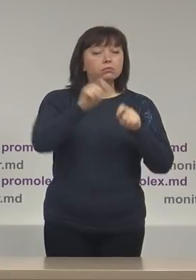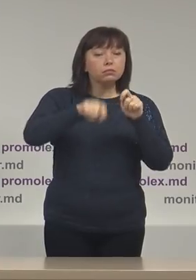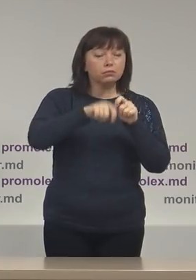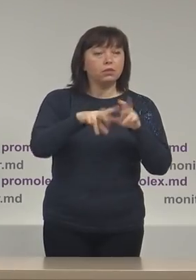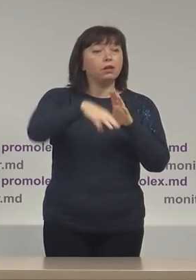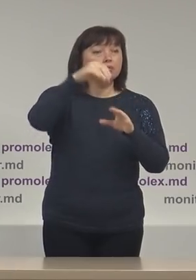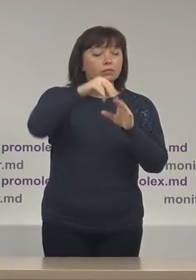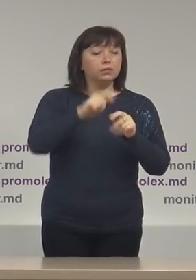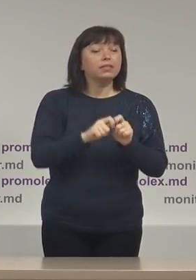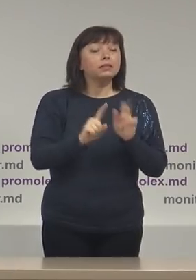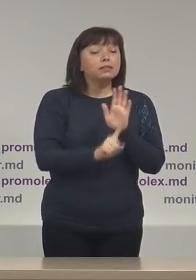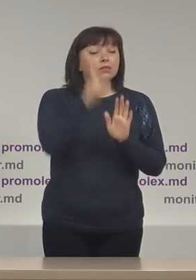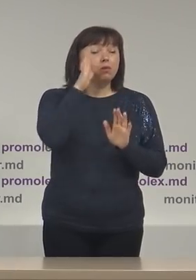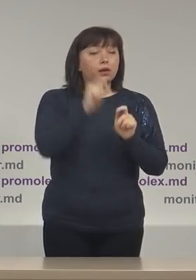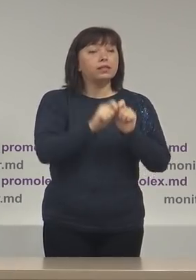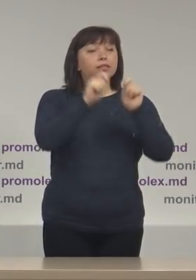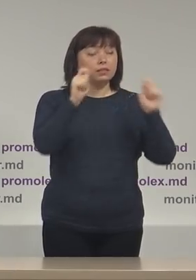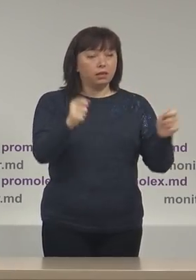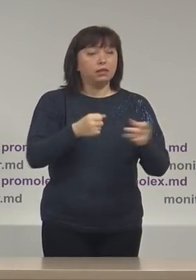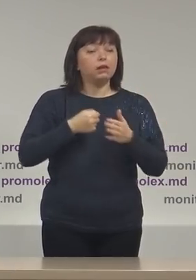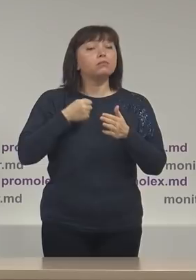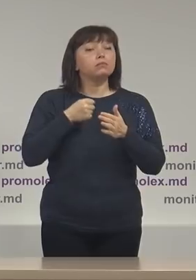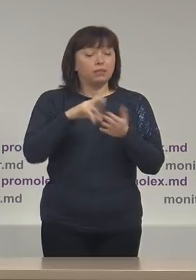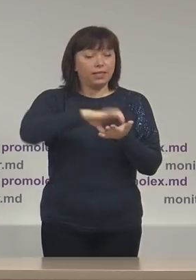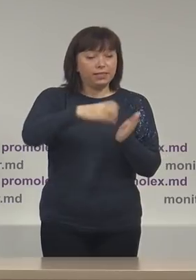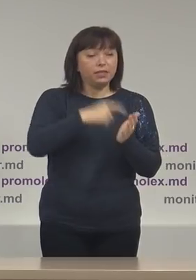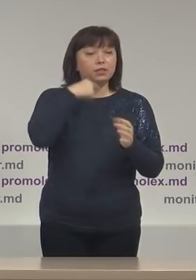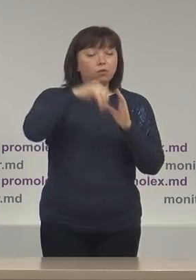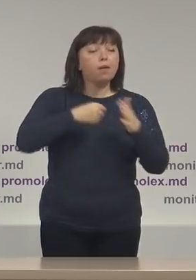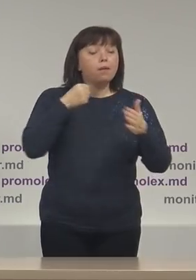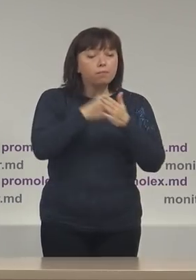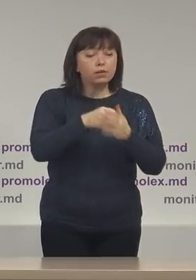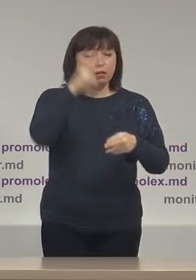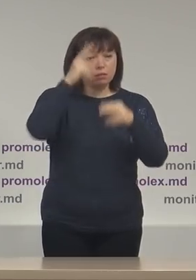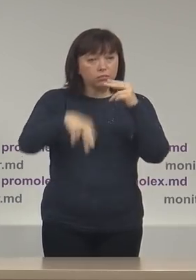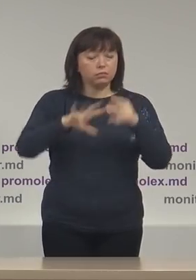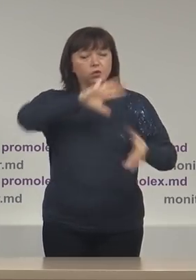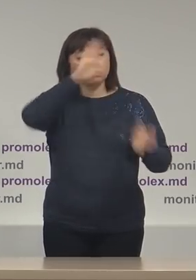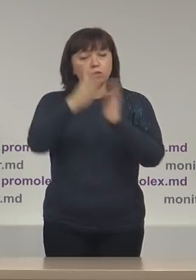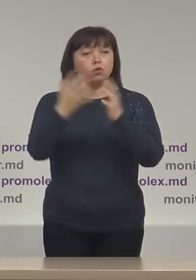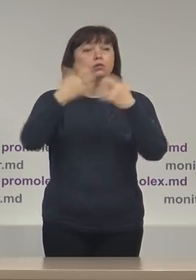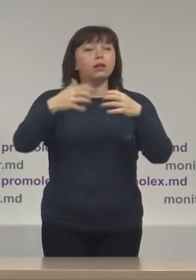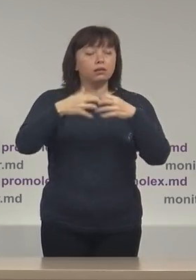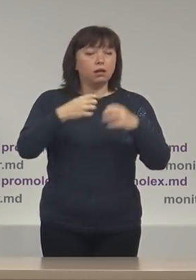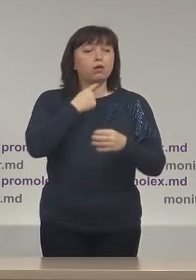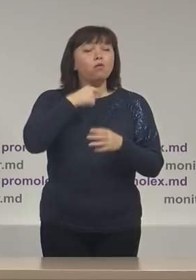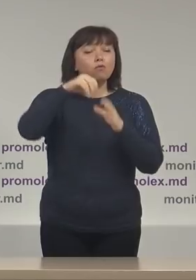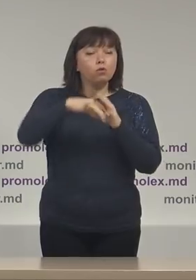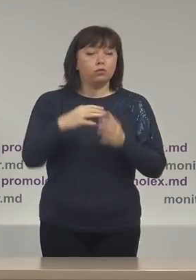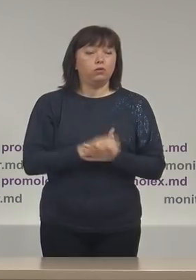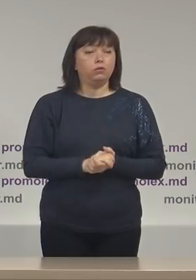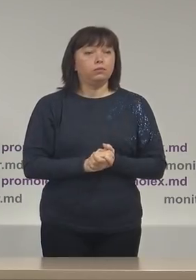electoral de la deschiderea secției de votare până la totalizarea rezultatelor, numărarea voturilor și